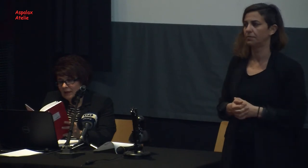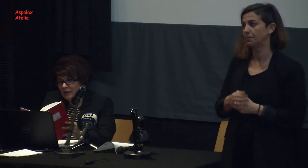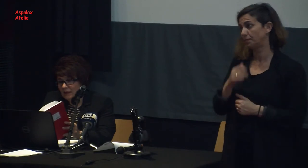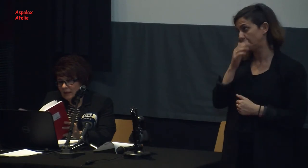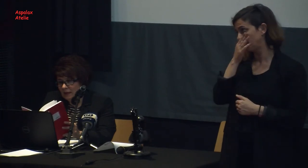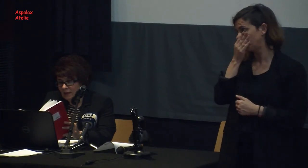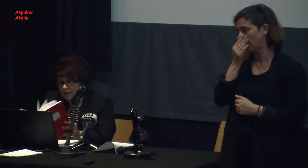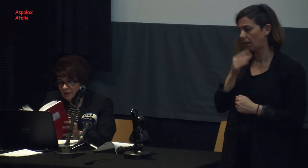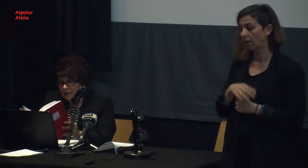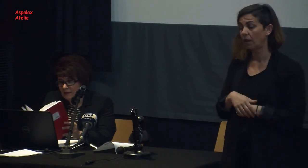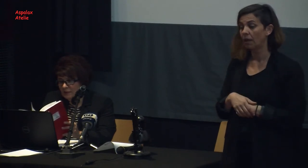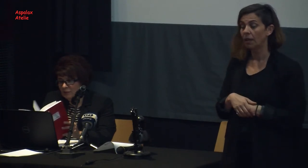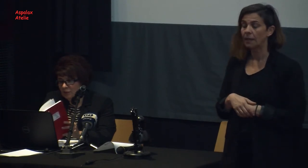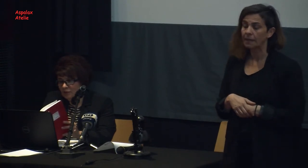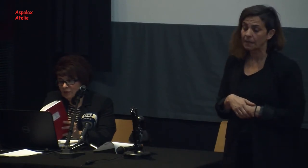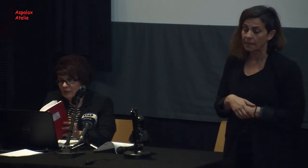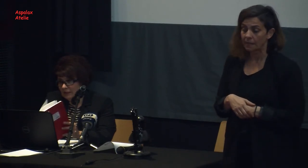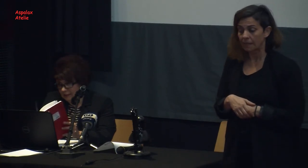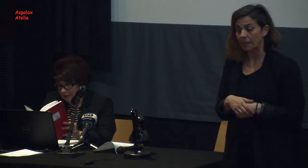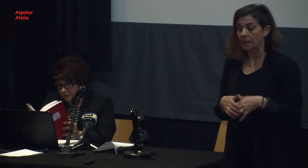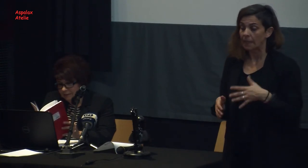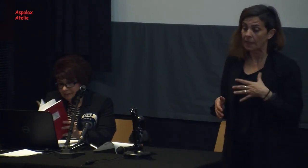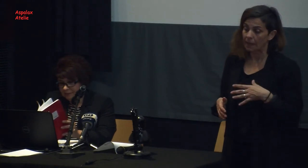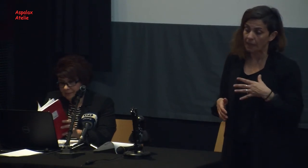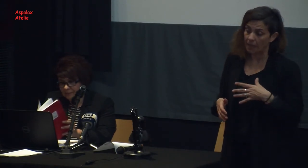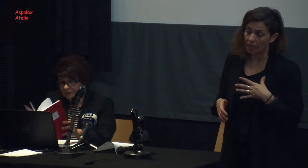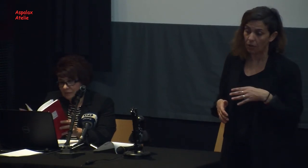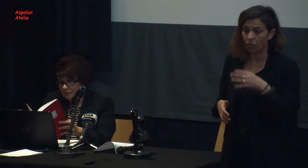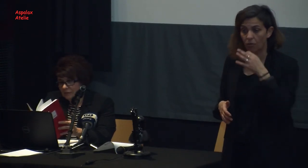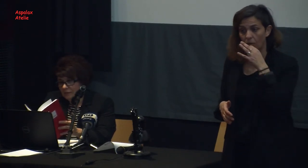Θα ήθελα να σας πω ότι...